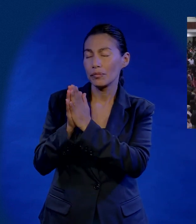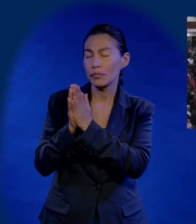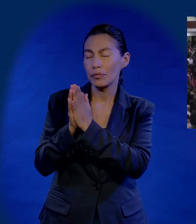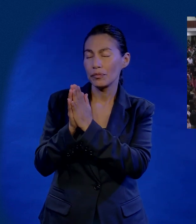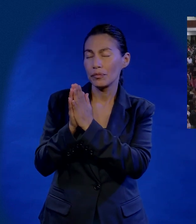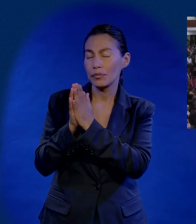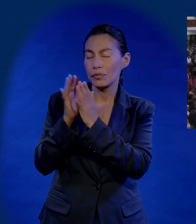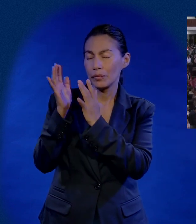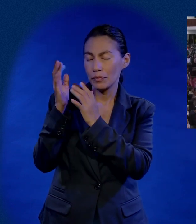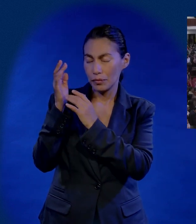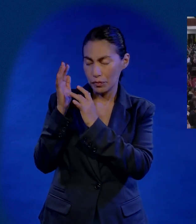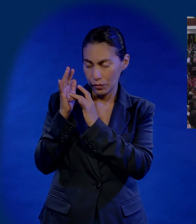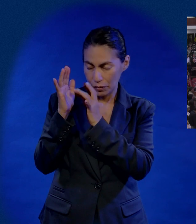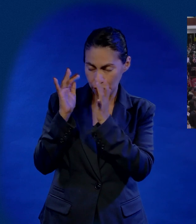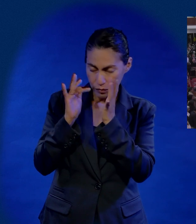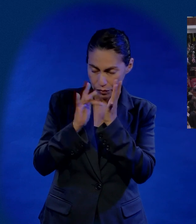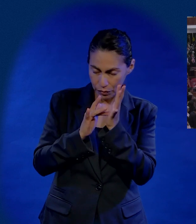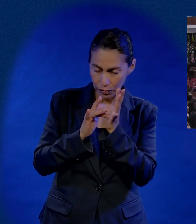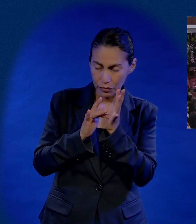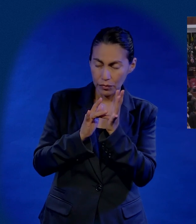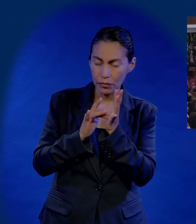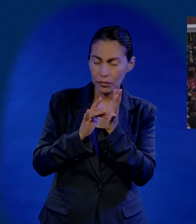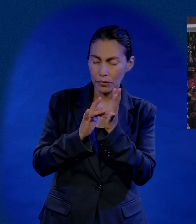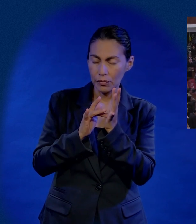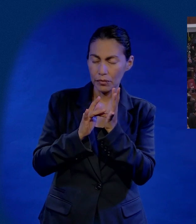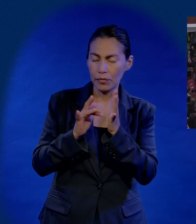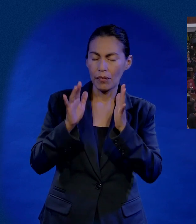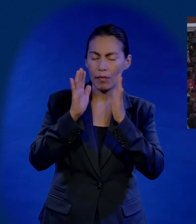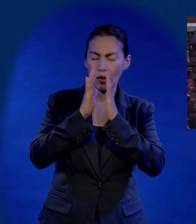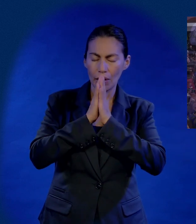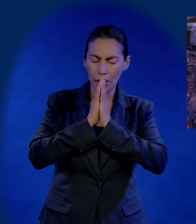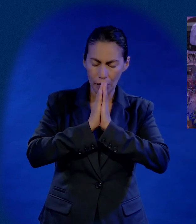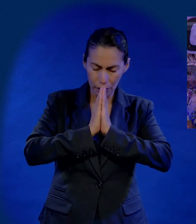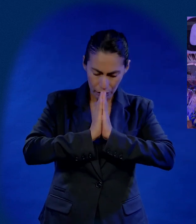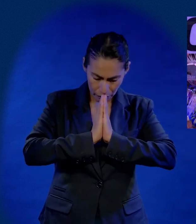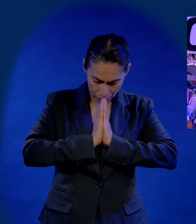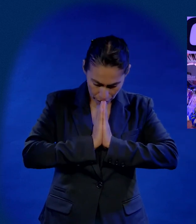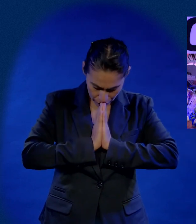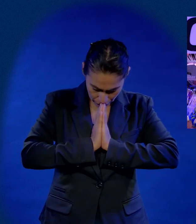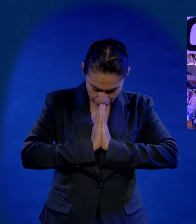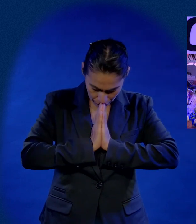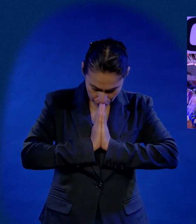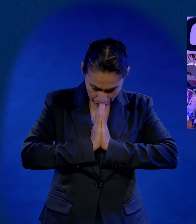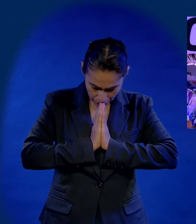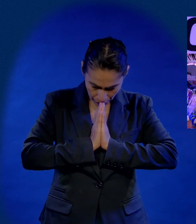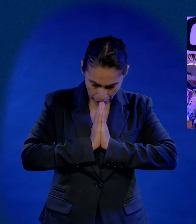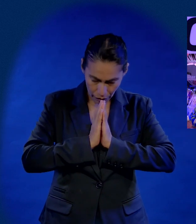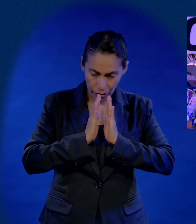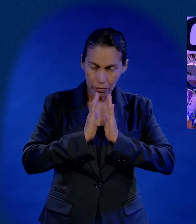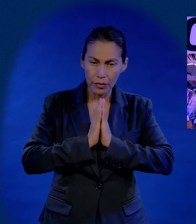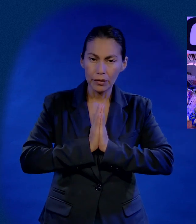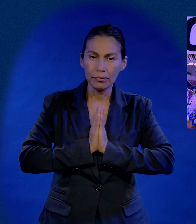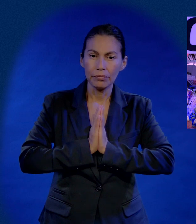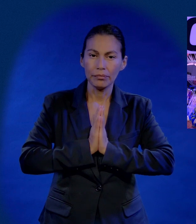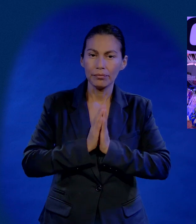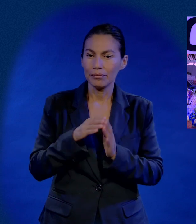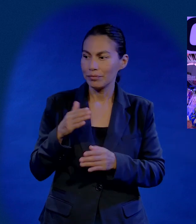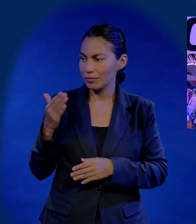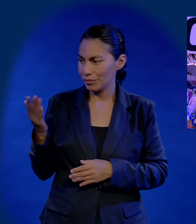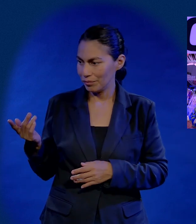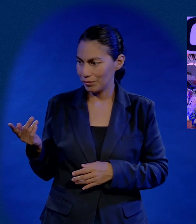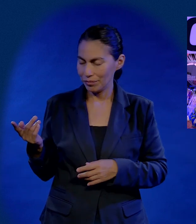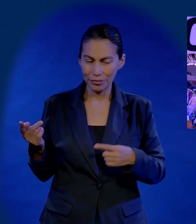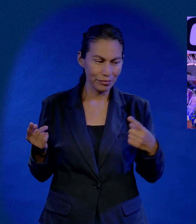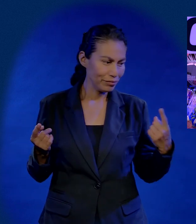la gracia de Jesucristo, de Jesucristo. En el nombre de Él pedimos, en el nombre de Él pedimos, en el nombre de Jesús, en el nombre de Jesús.